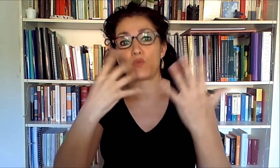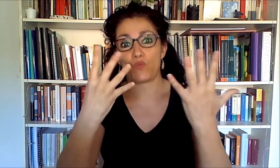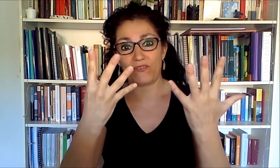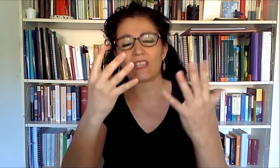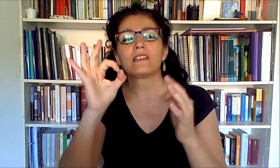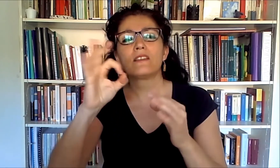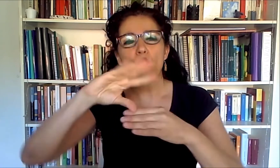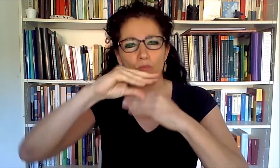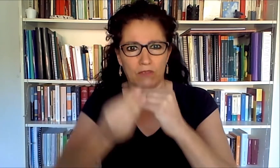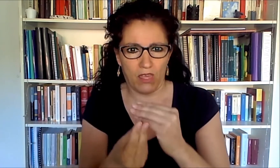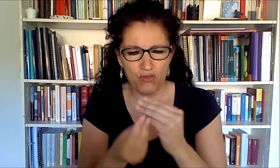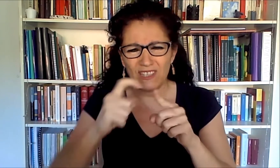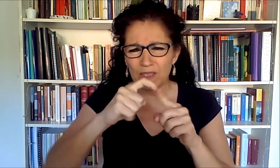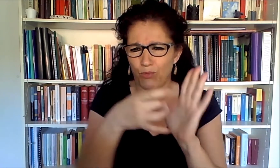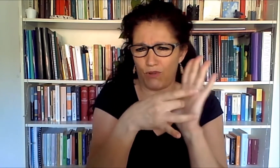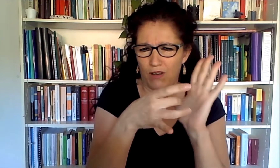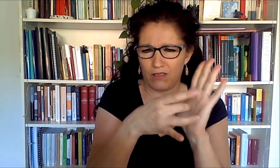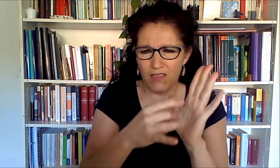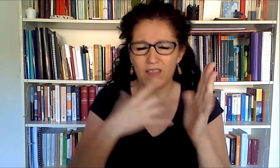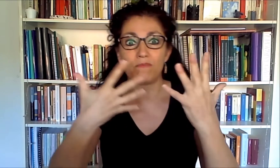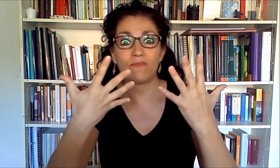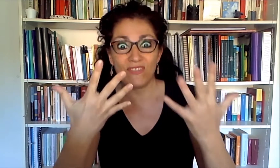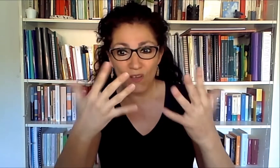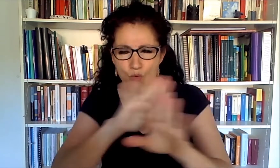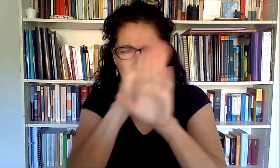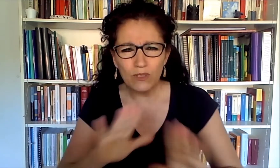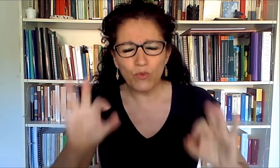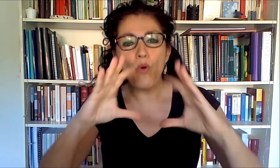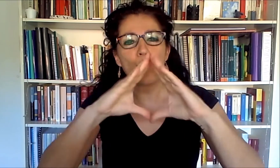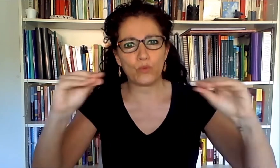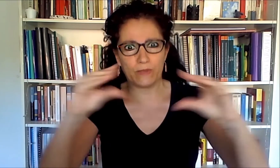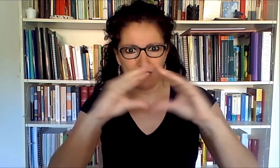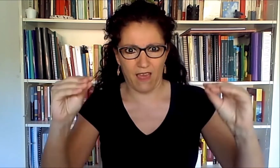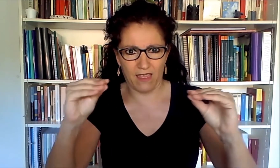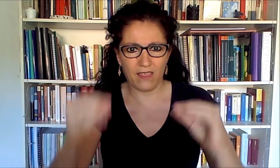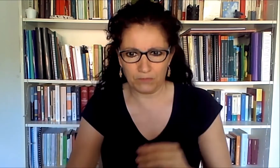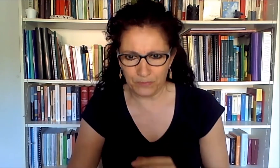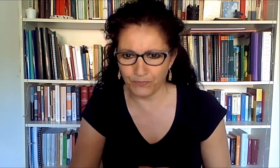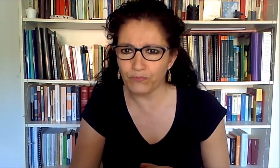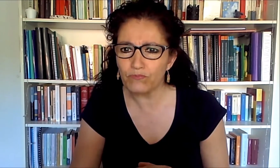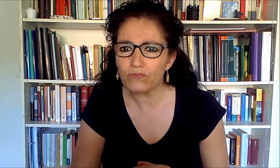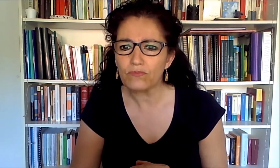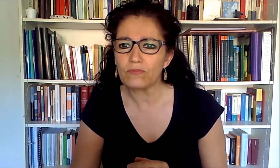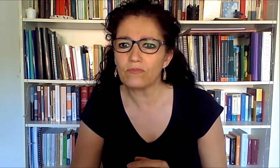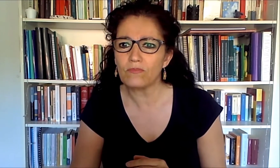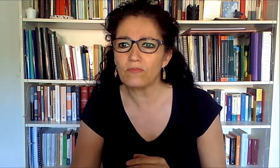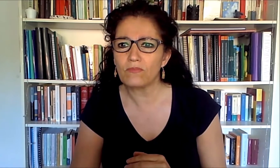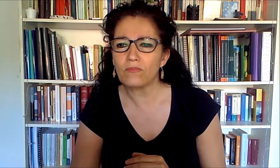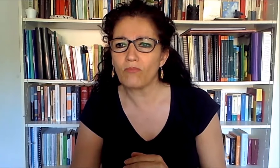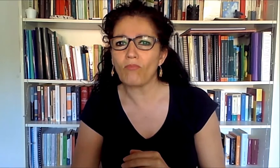universidad. Tomando como referencia la escala de evaluación de la vitalidad de la lengua de signos española, se procedió a la elaboración de